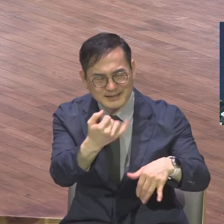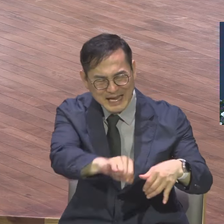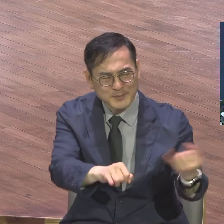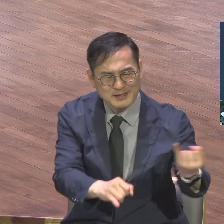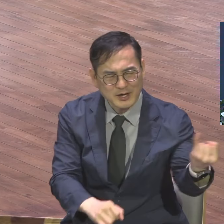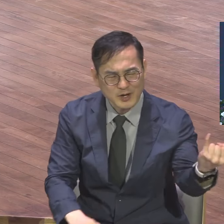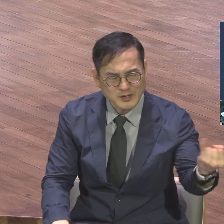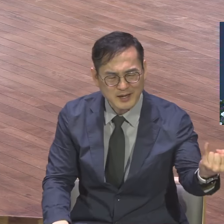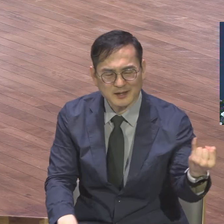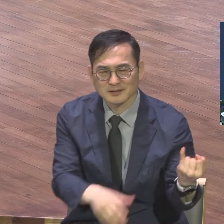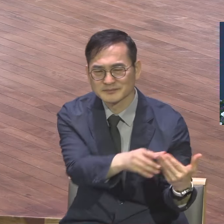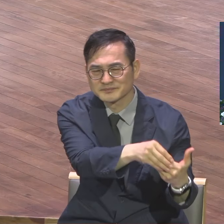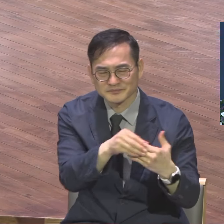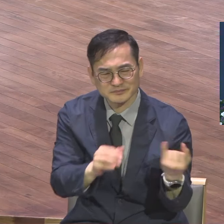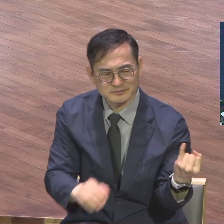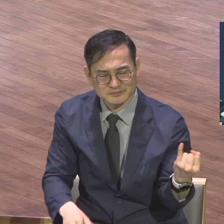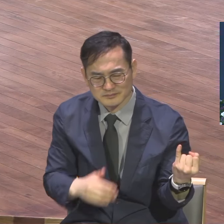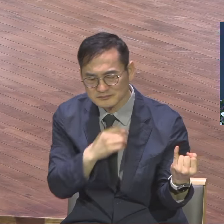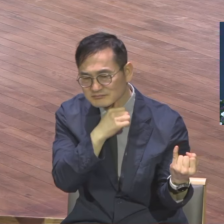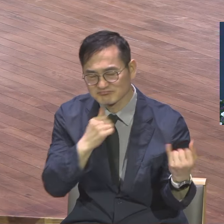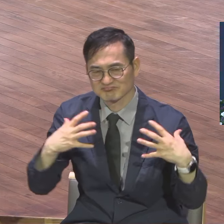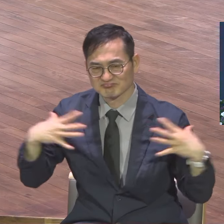좀 이렇게 업방아 생겼는데